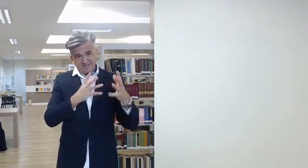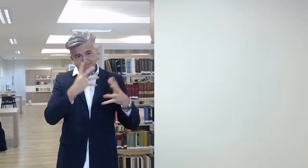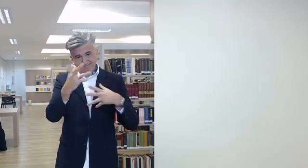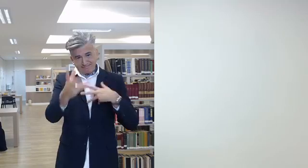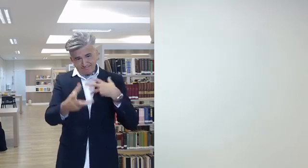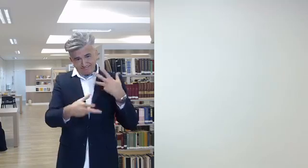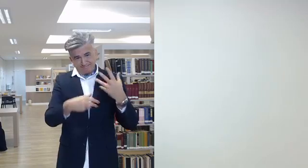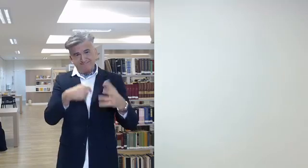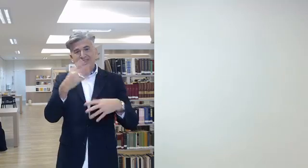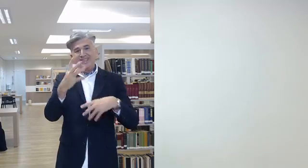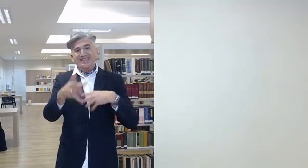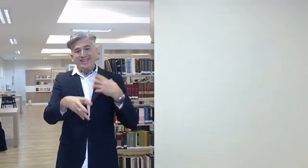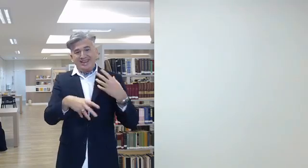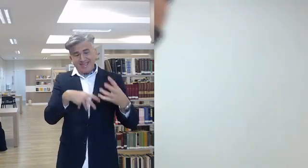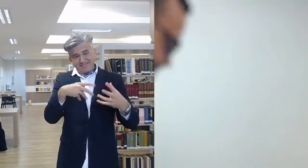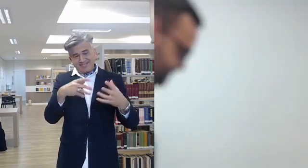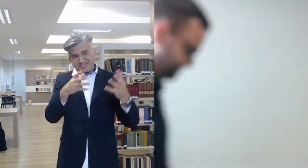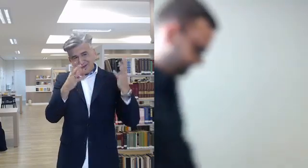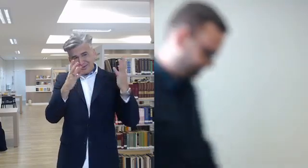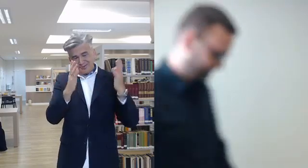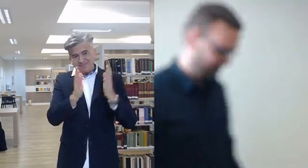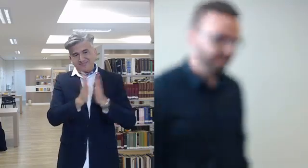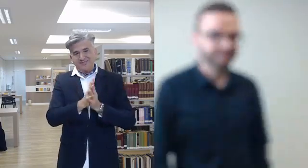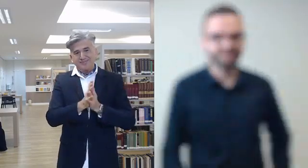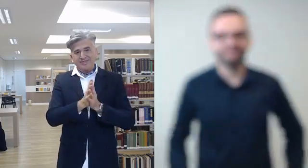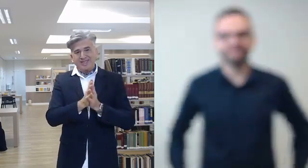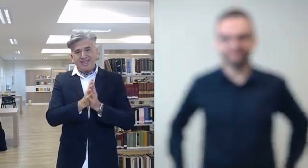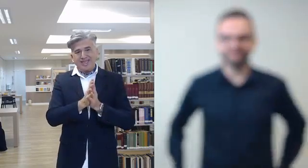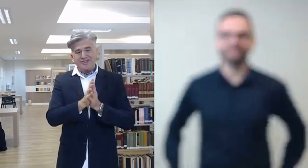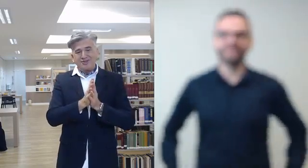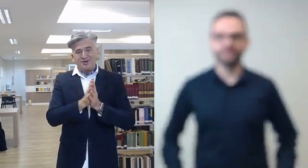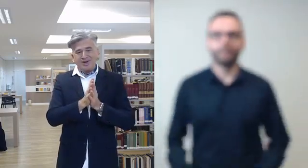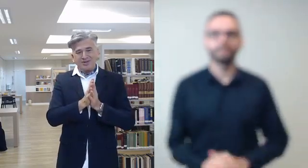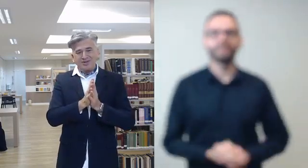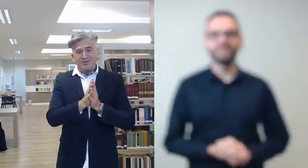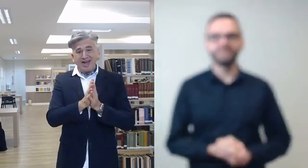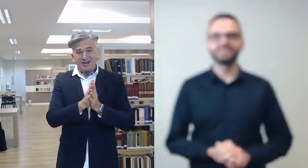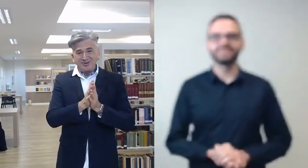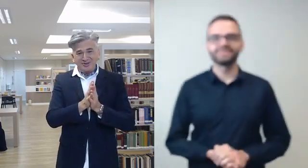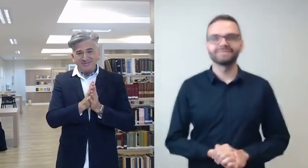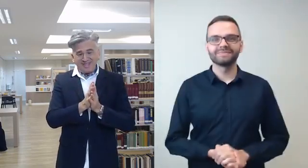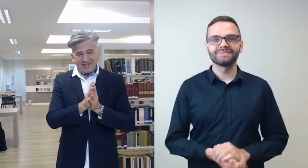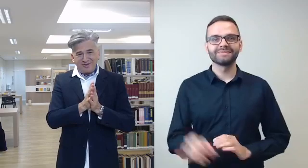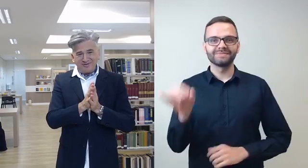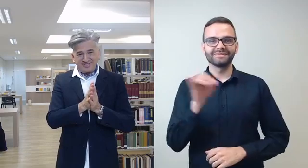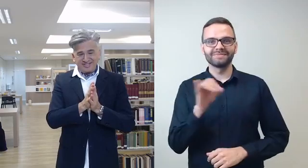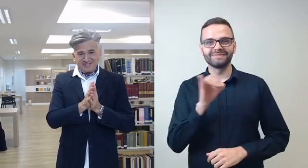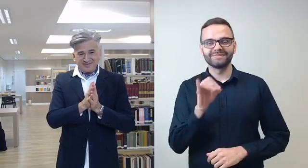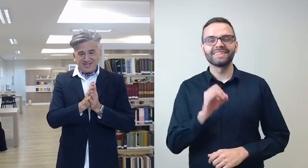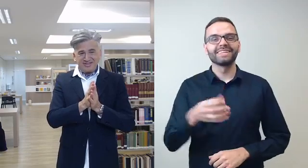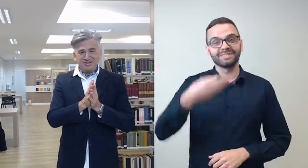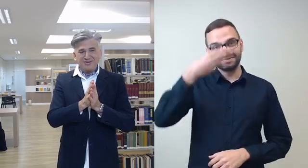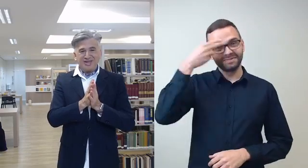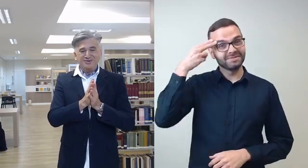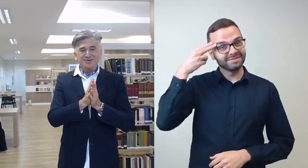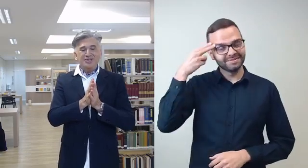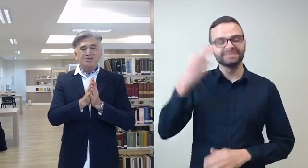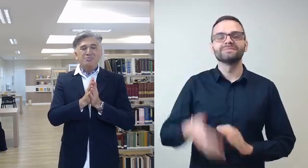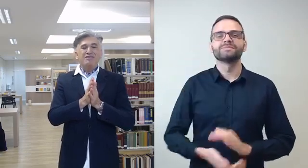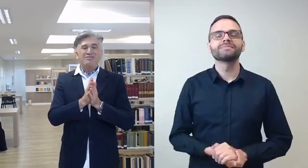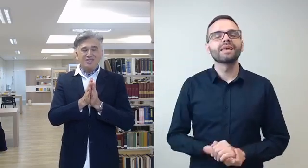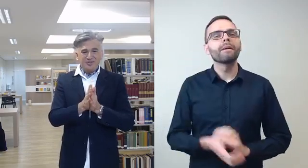estar, né? Deixar o entrou aí o Eduardo, tá? Como vocês estão vendo,